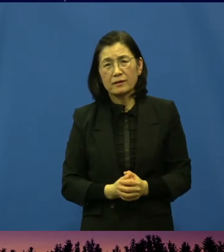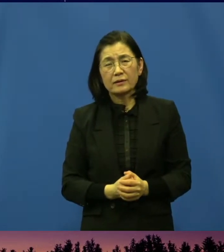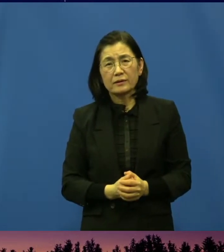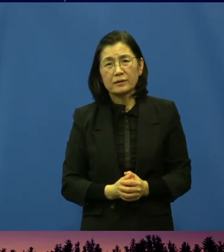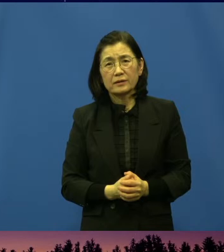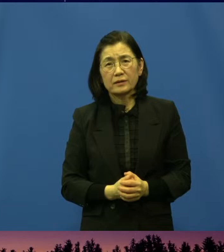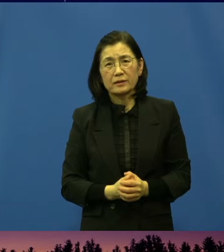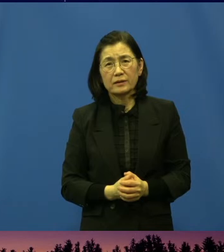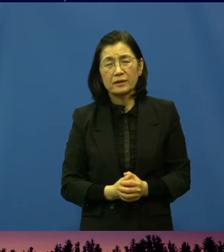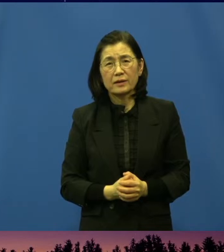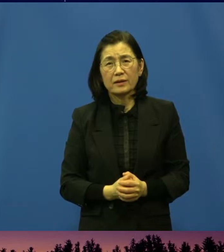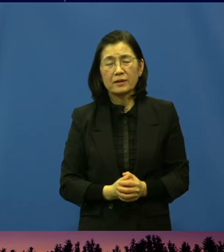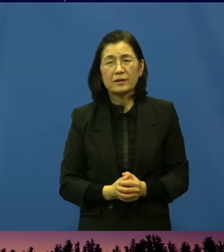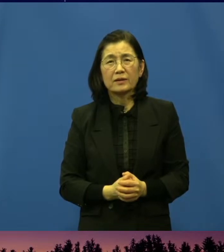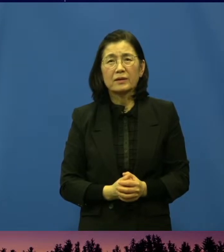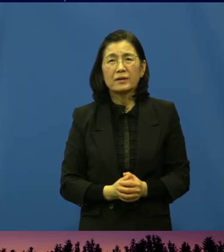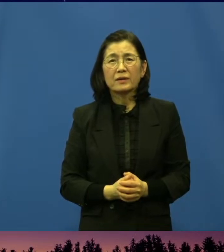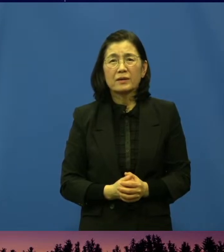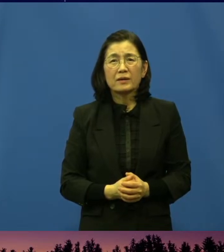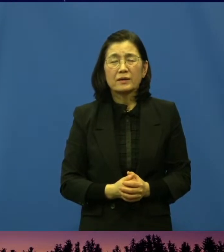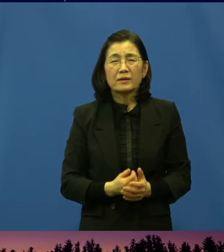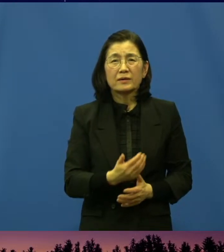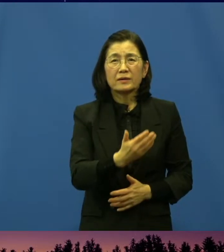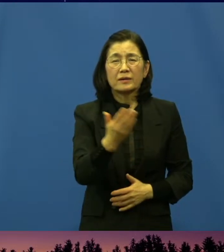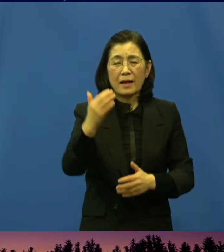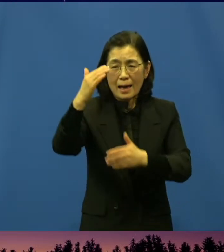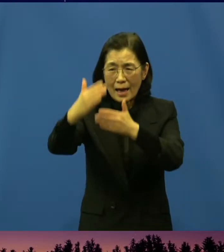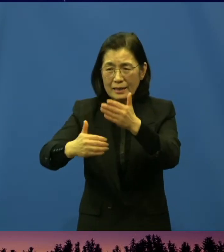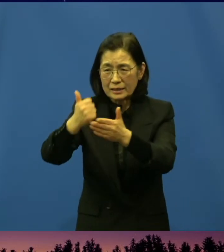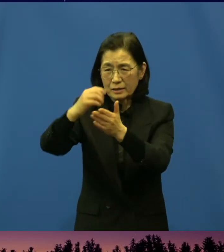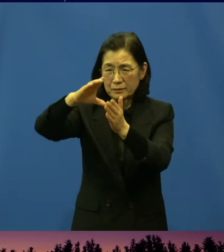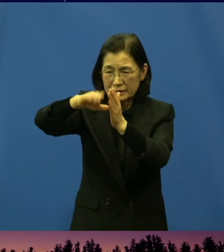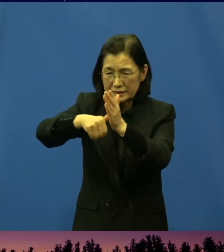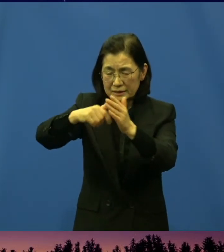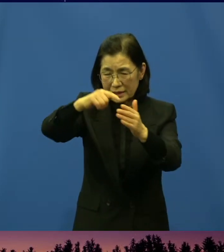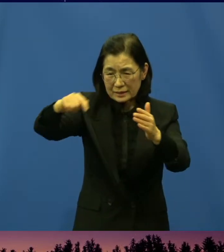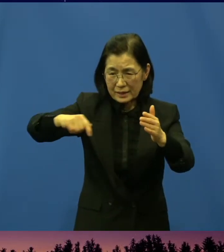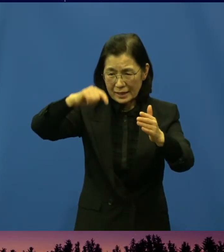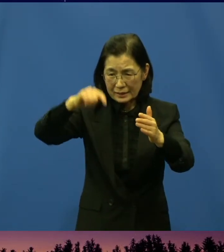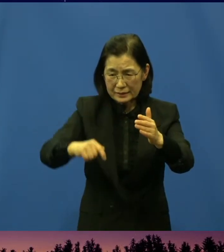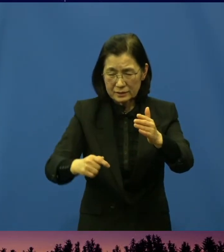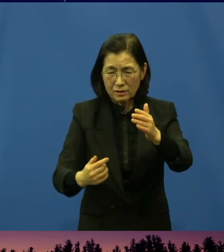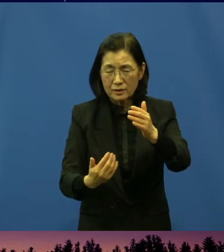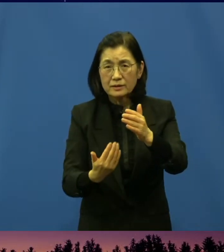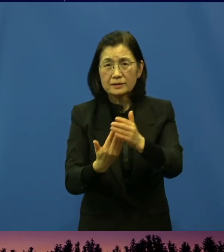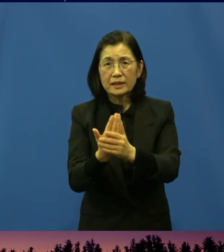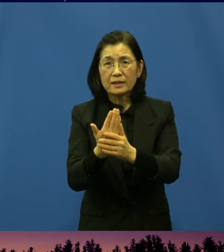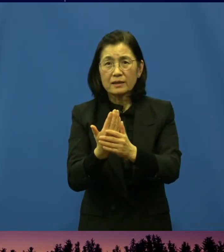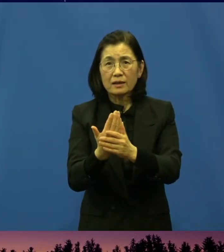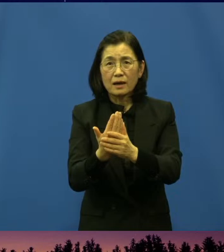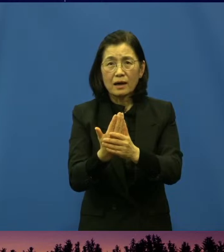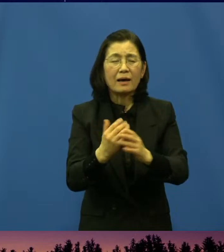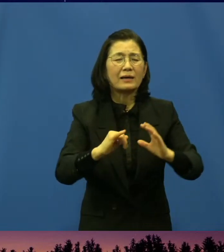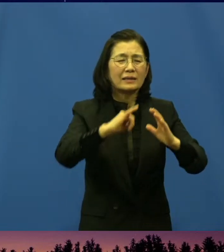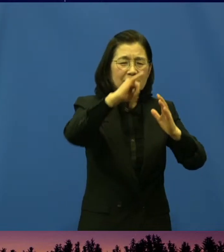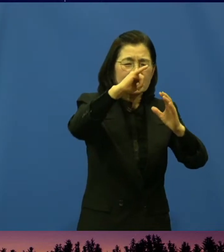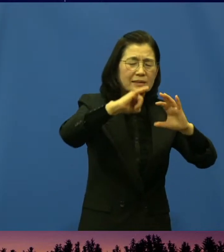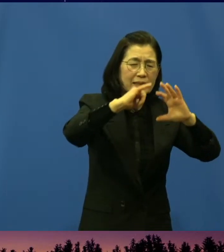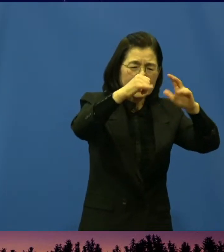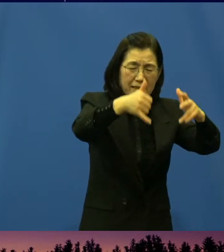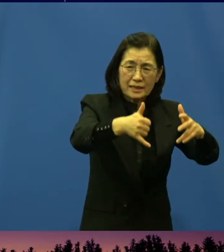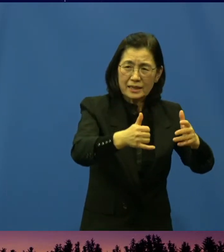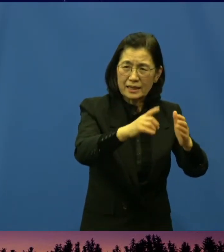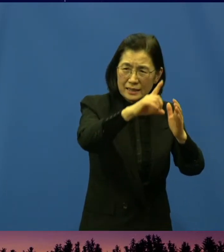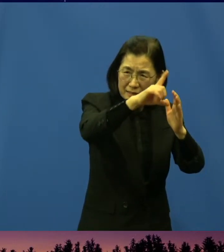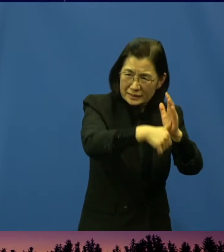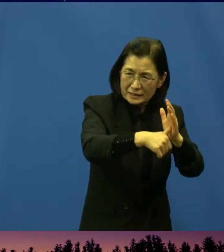여러분, 연대기적인 시간, 이 크로노스의 시간 안에서 일어나는 일들, 그저 뉴스의 한 토막들.